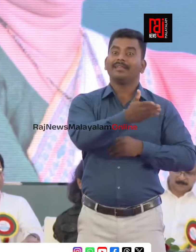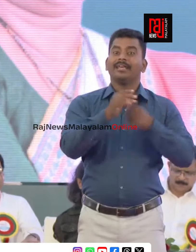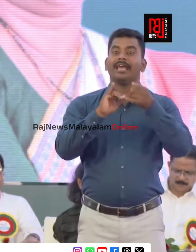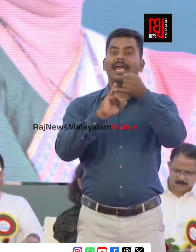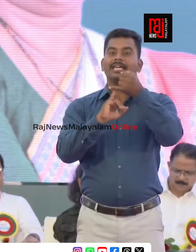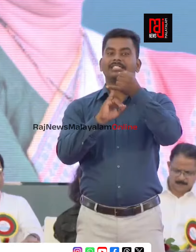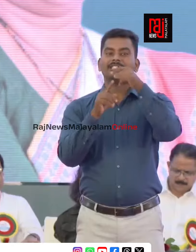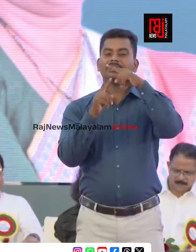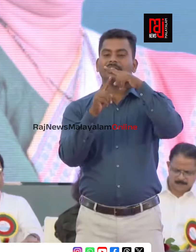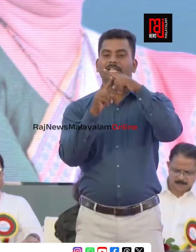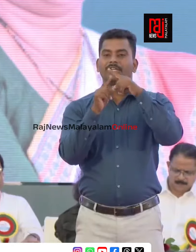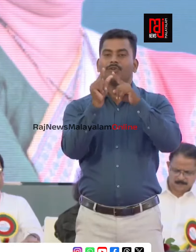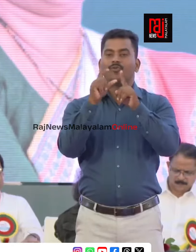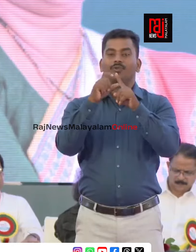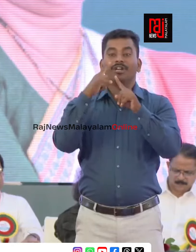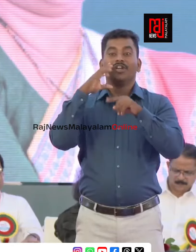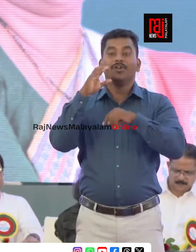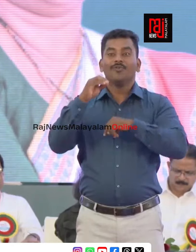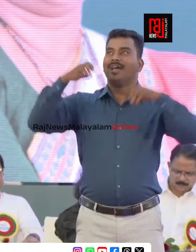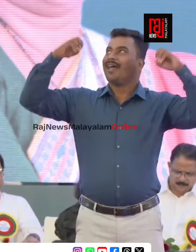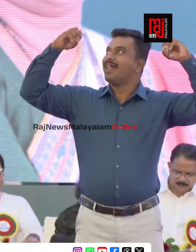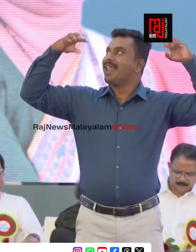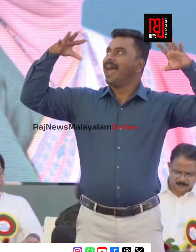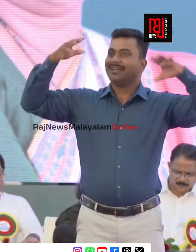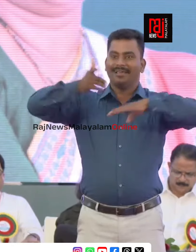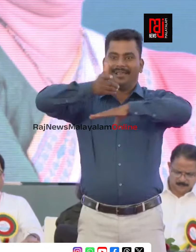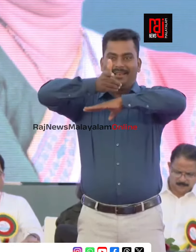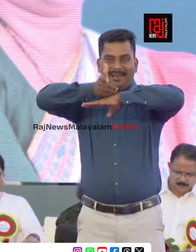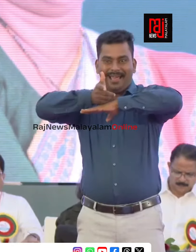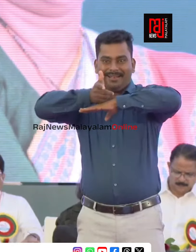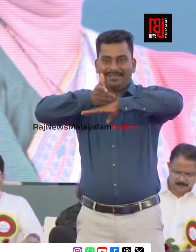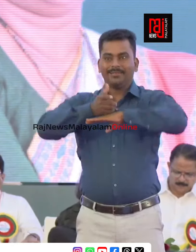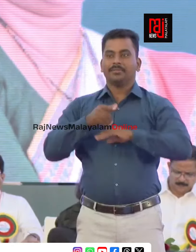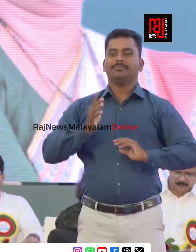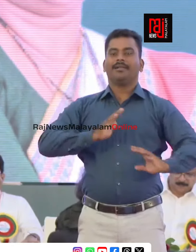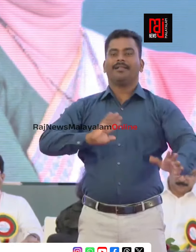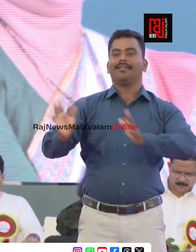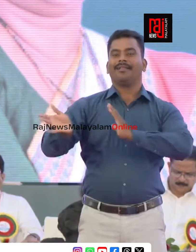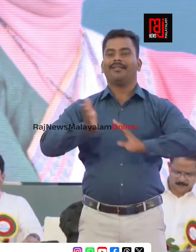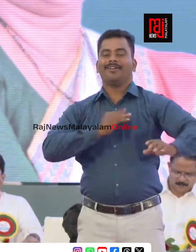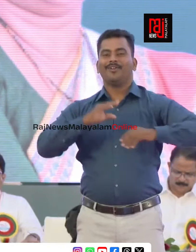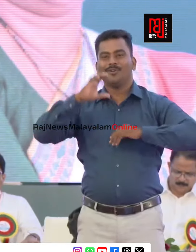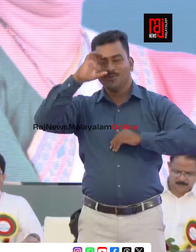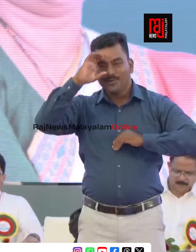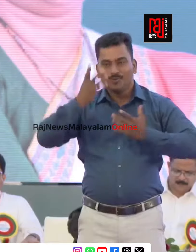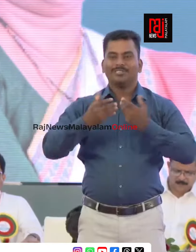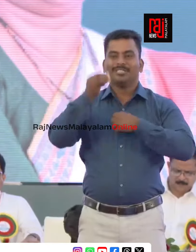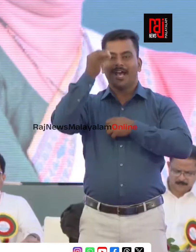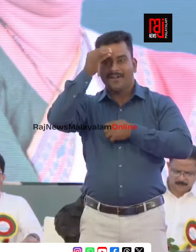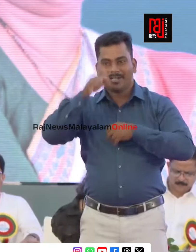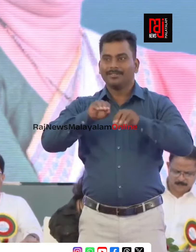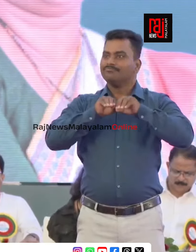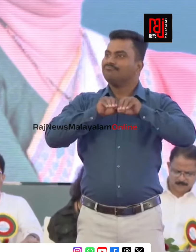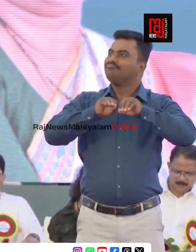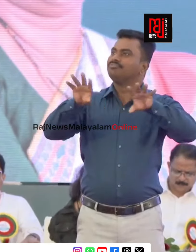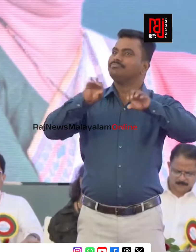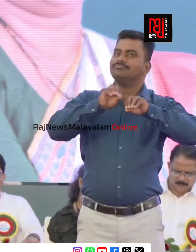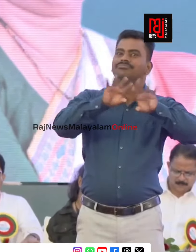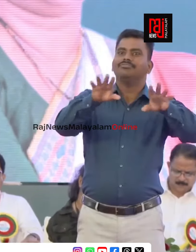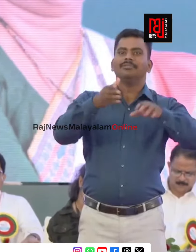എല്ലാതരം ഭിന്നശേഷികളുടെയും പുനരധിവാസ പ്രക്രിയകളുമായി ബന്ധപ്പെട്ട മികച്ച പ്രവർത്തനം